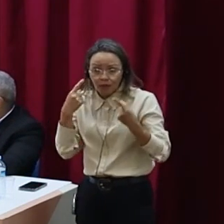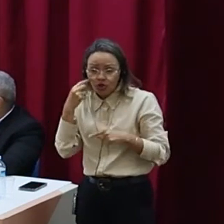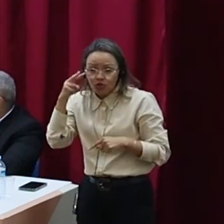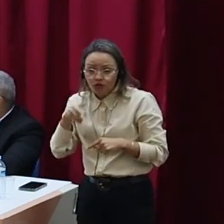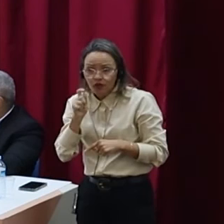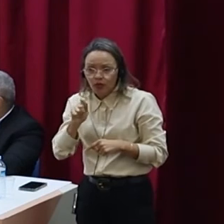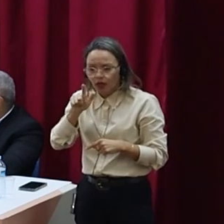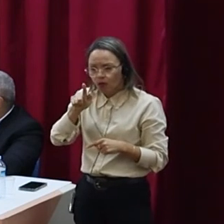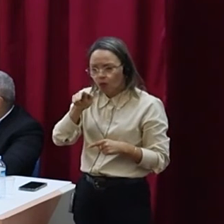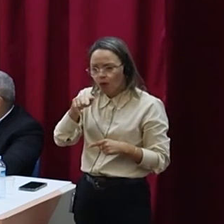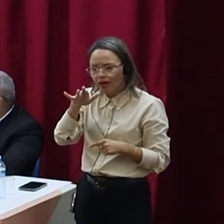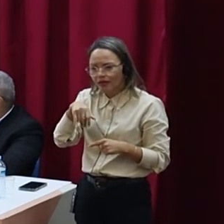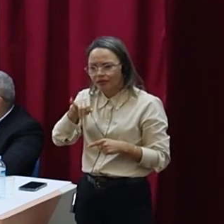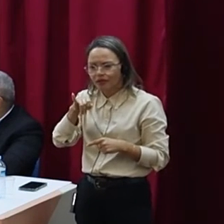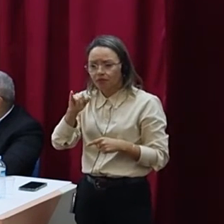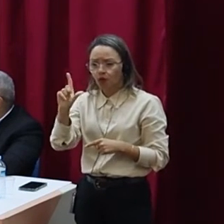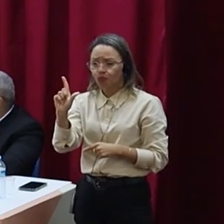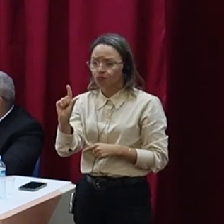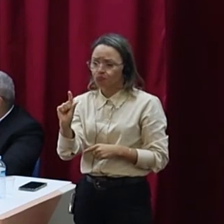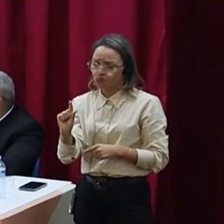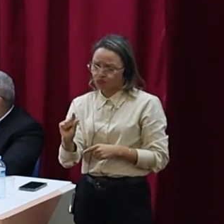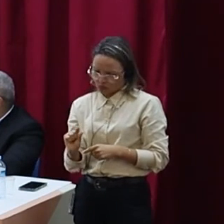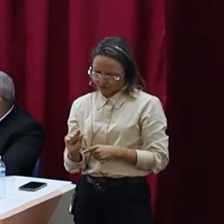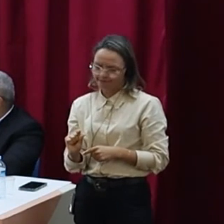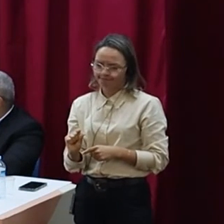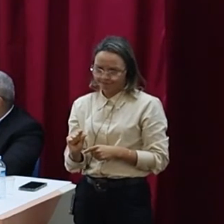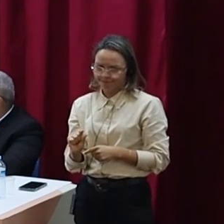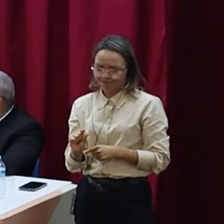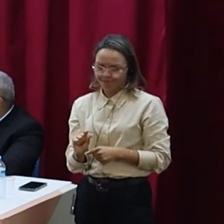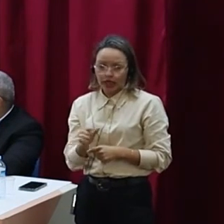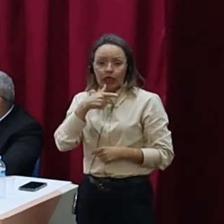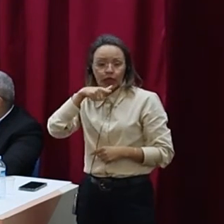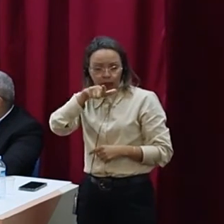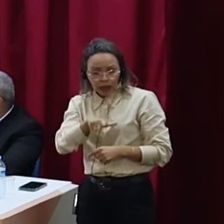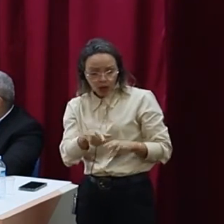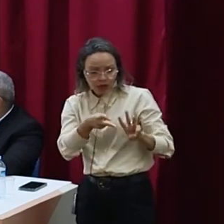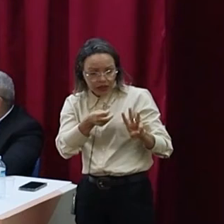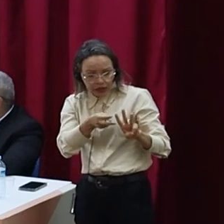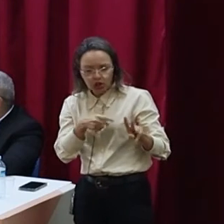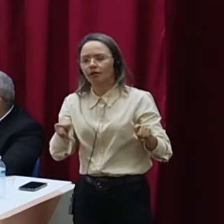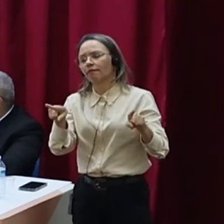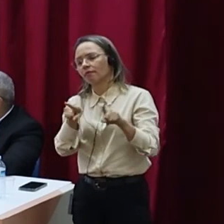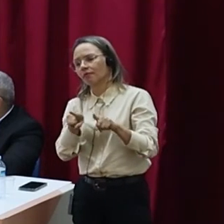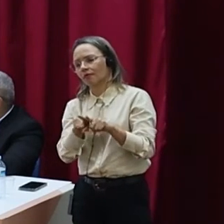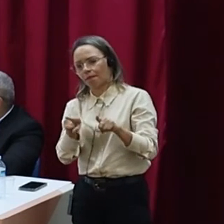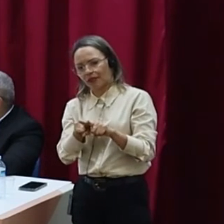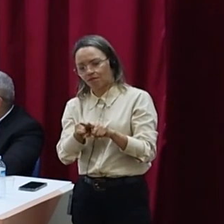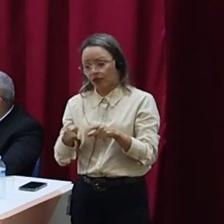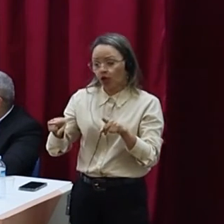guaraní se va debilitando y también las lenguas indígenas. Me disculpan, esto para terminar, los indígenas guaraní